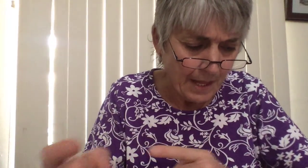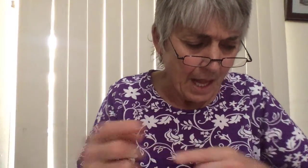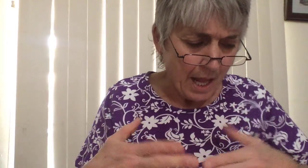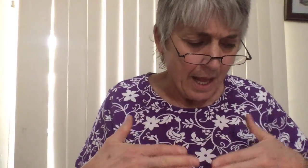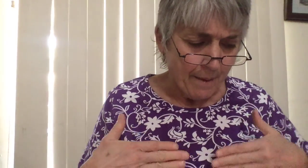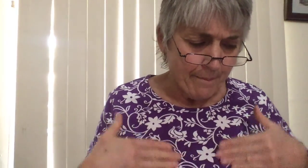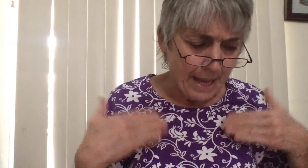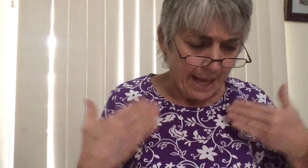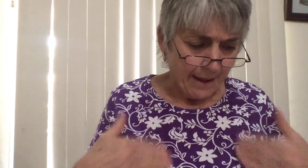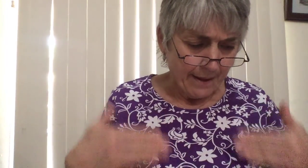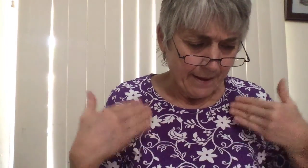Met.